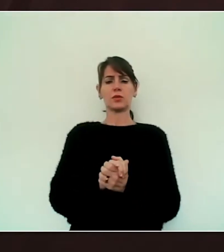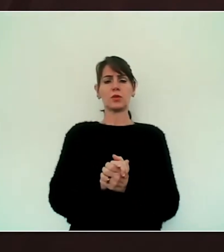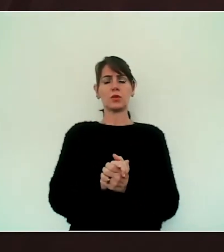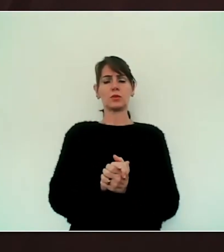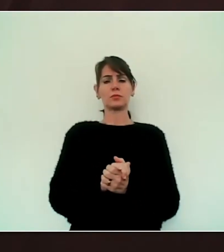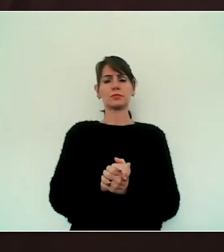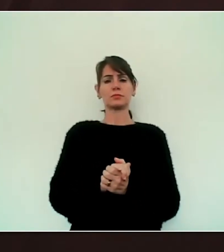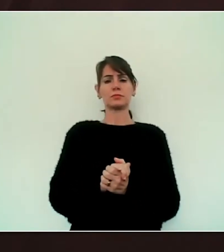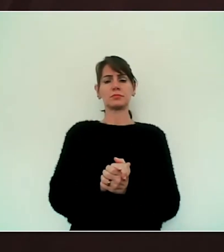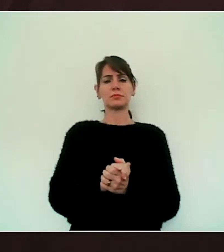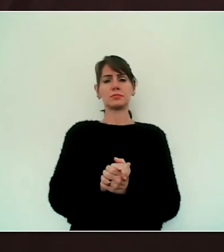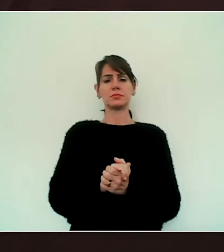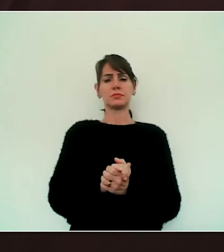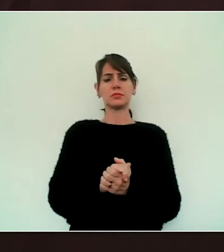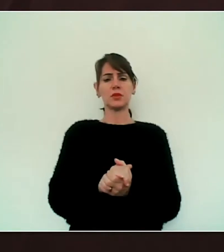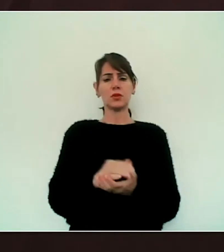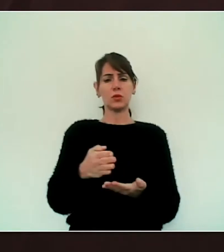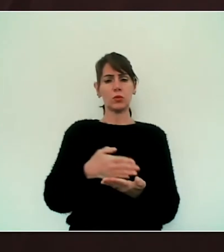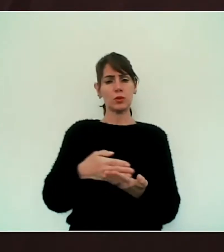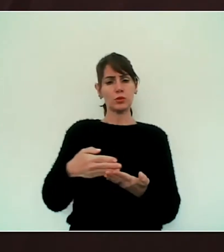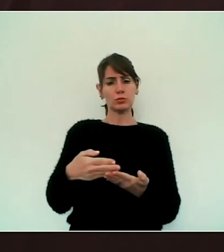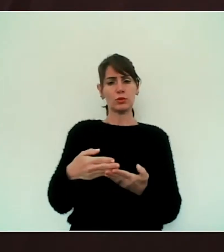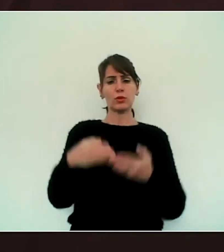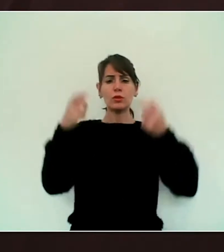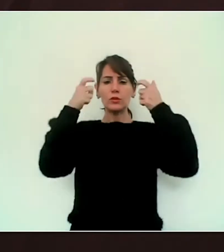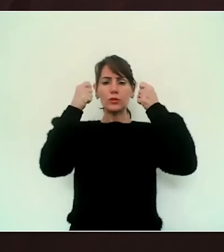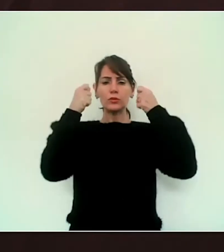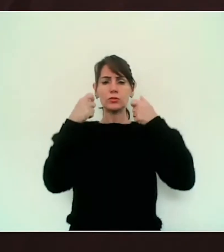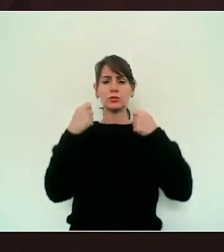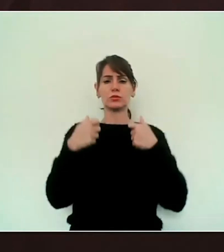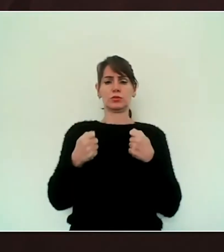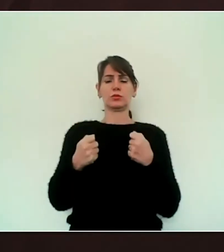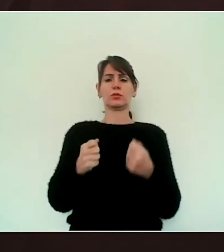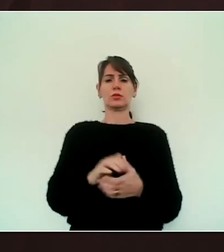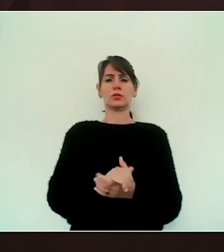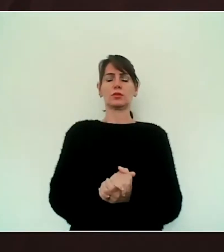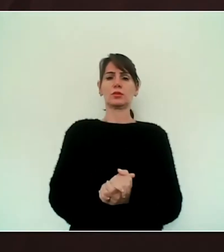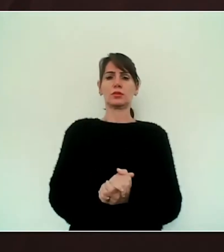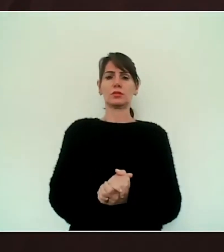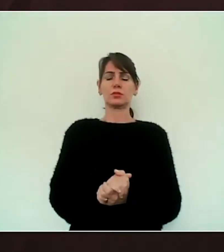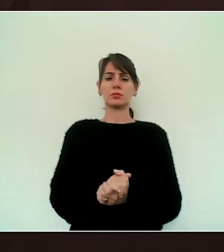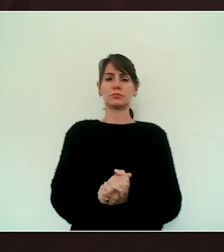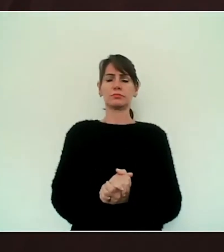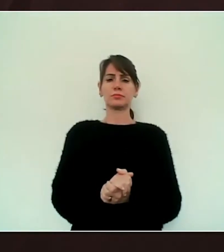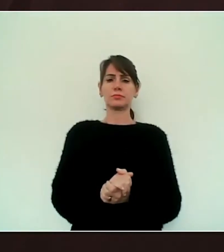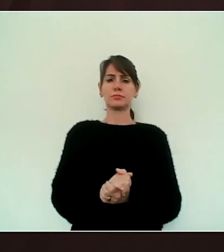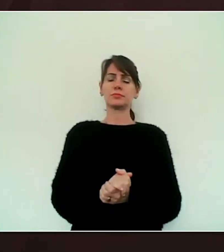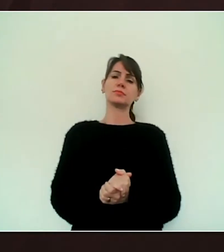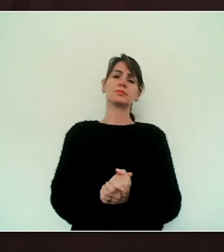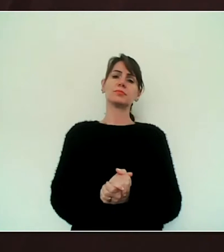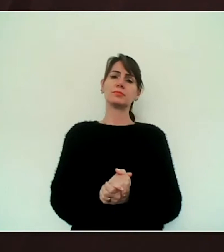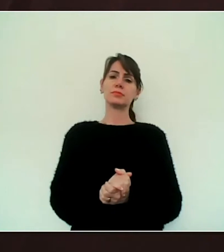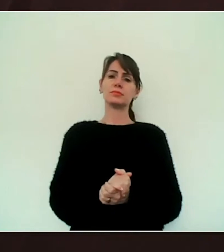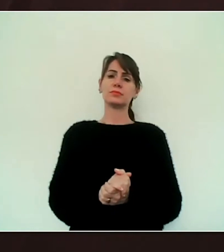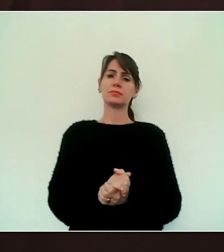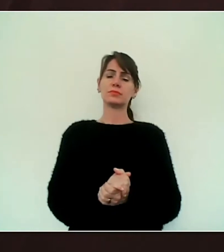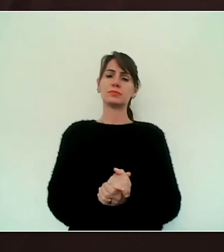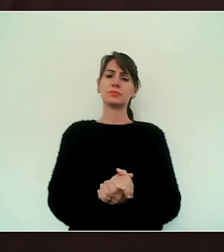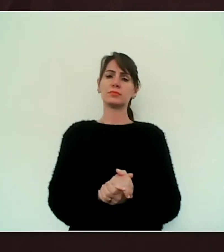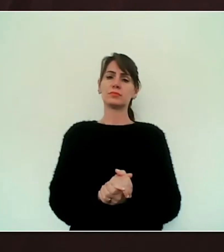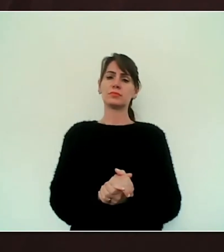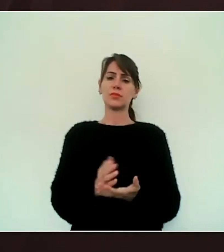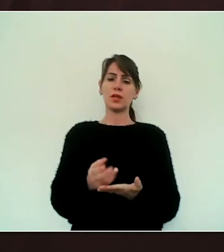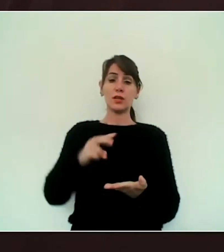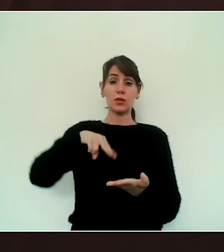se originou do judaísmo. Eu estou falando tudo isso, por que eu estou lendo? Porque isso tudo são afirmações do André